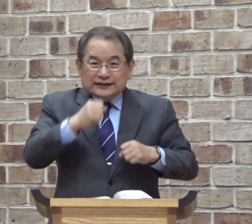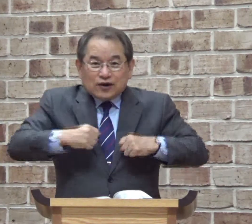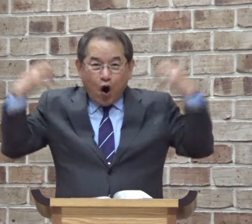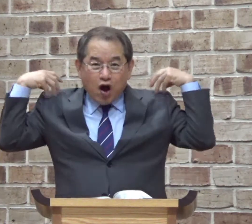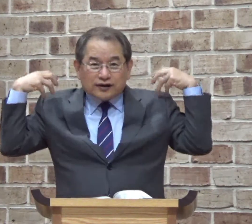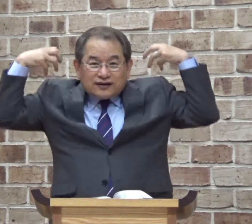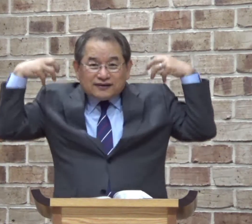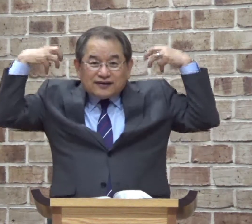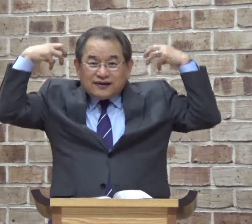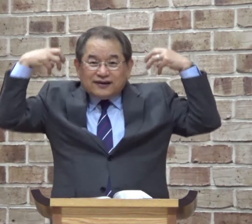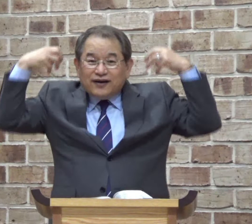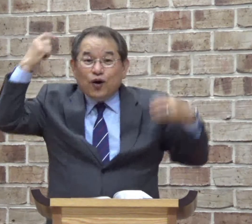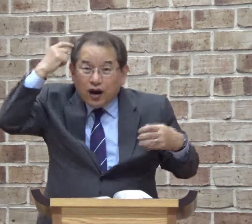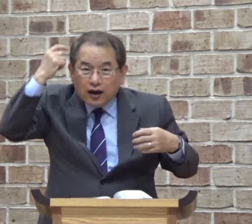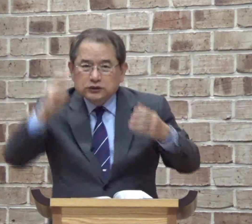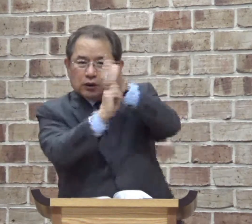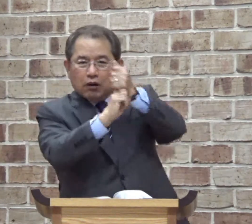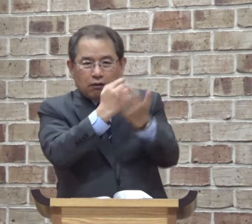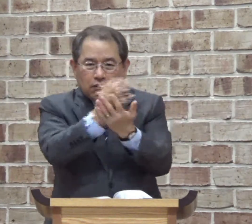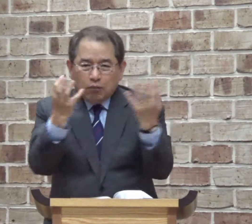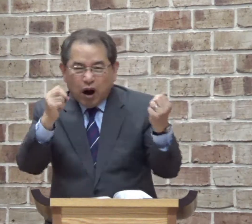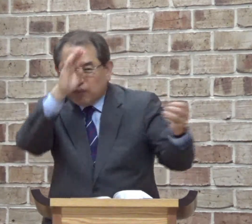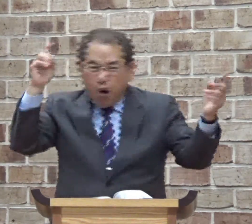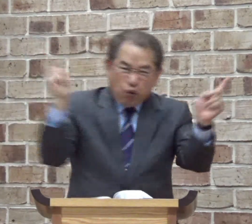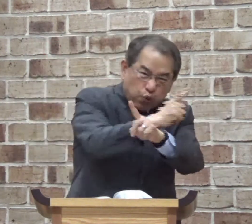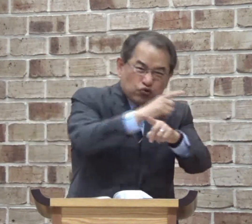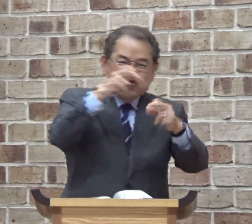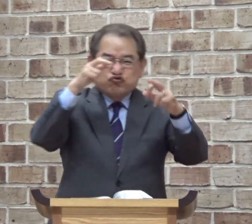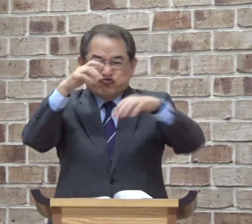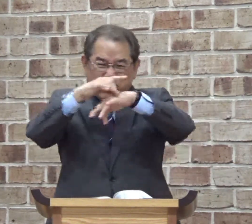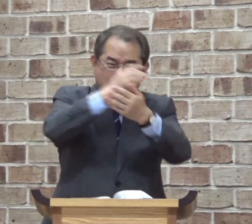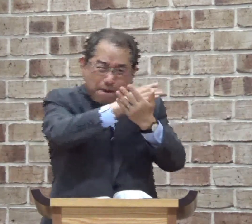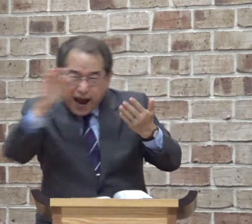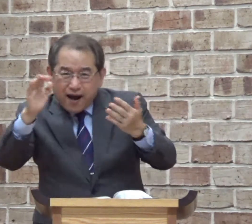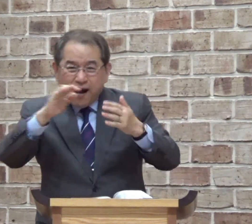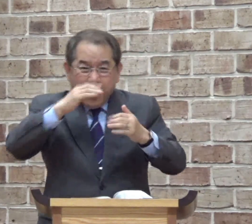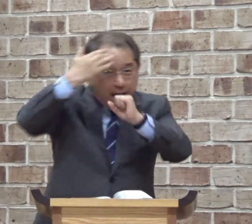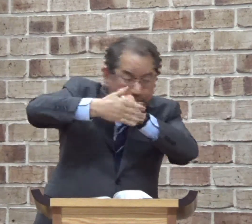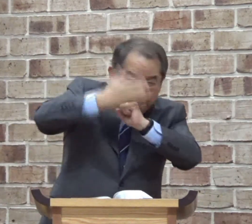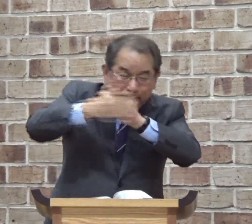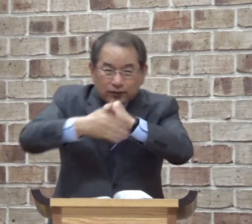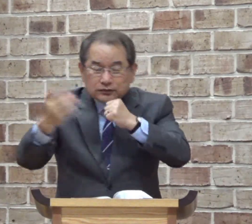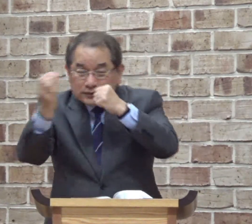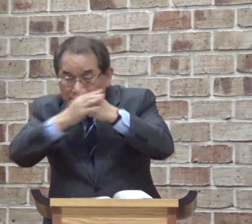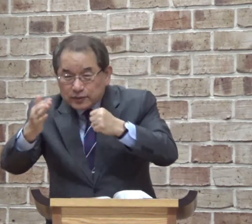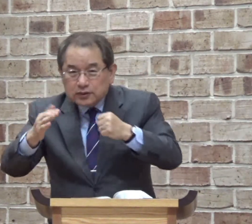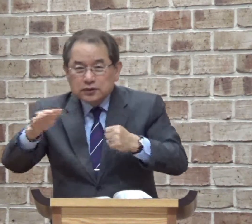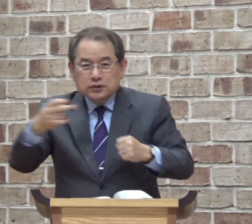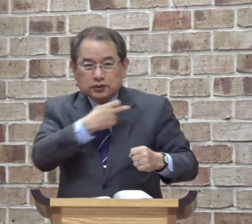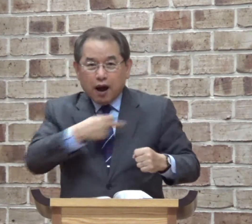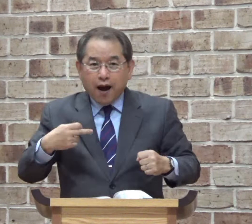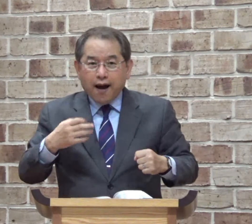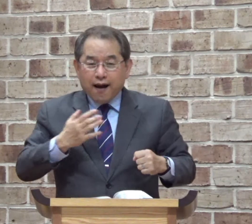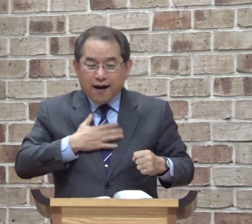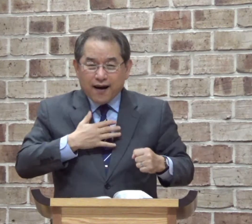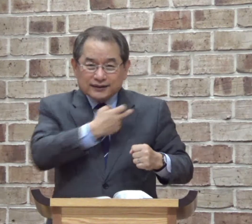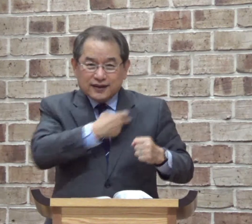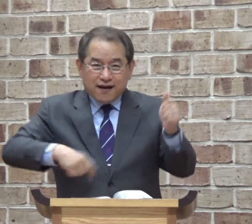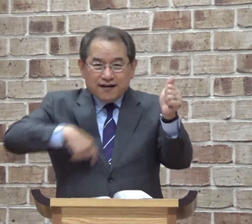겸손한 자를 선택하셨는데 연약한 자를 선택하셨는데 예수님이 기적을 행하고 예수님과 같이 다니면서 제자들도 나도 모르게 교만해졌습니다.